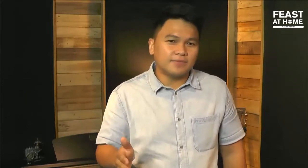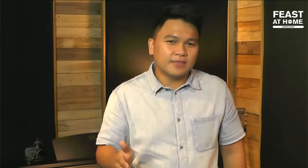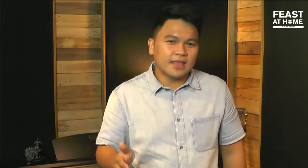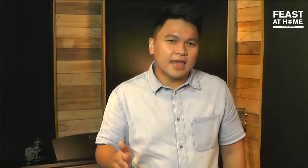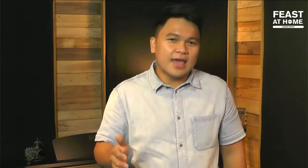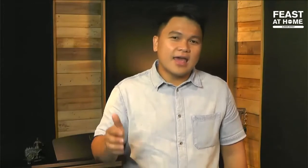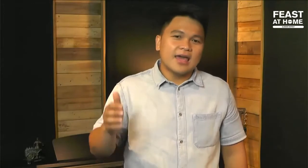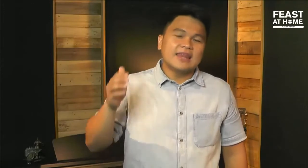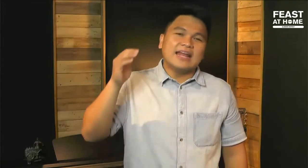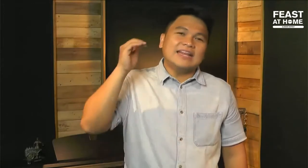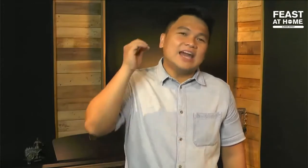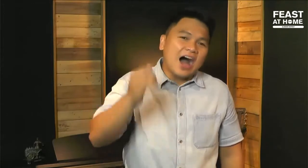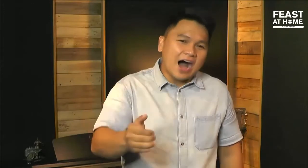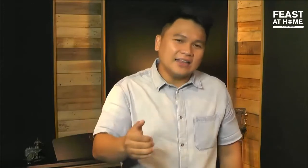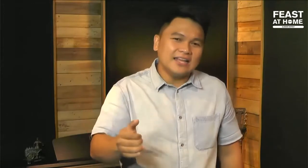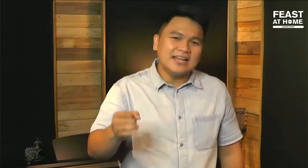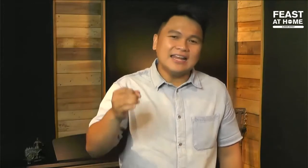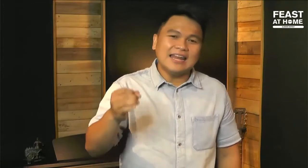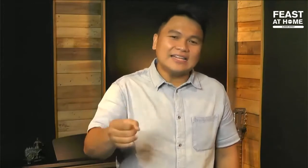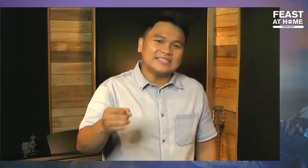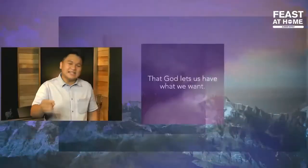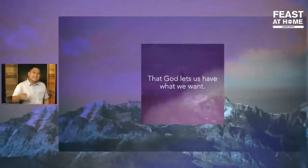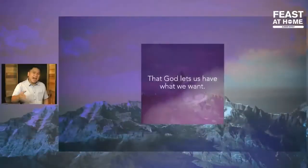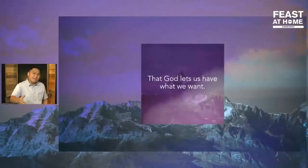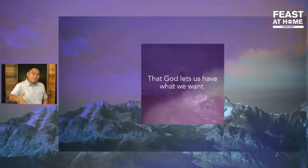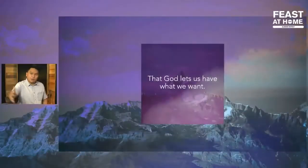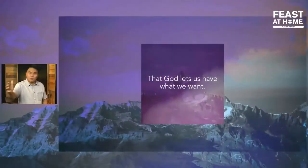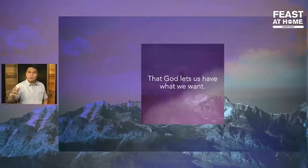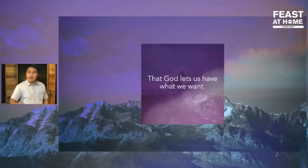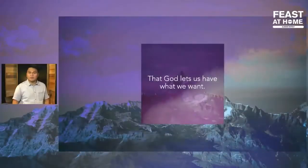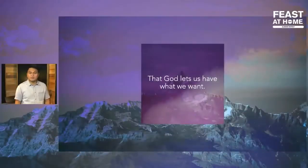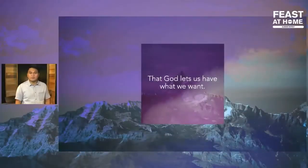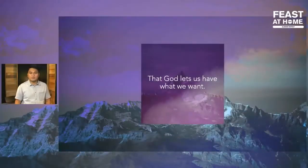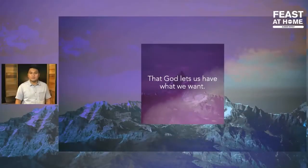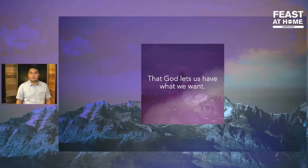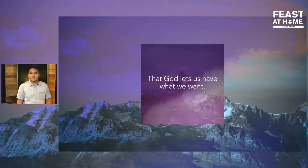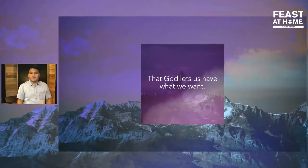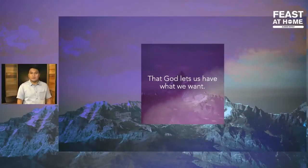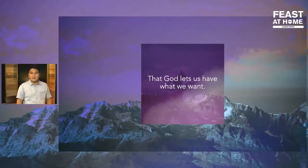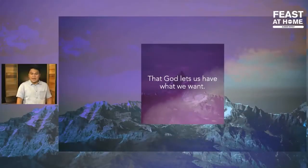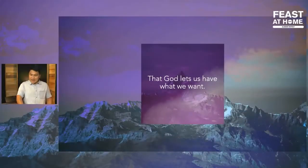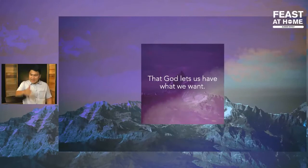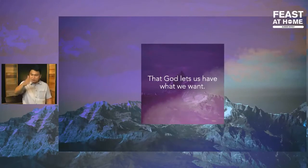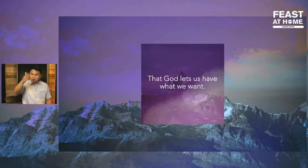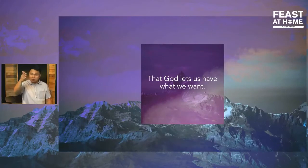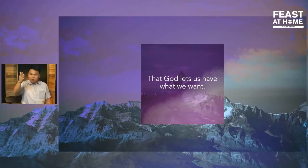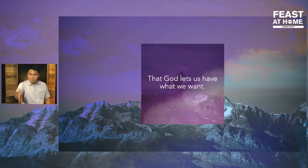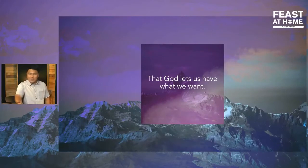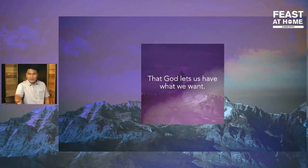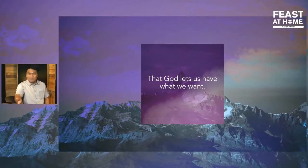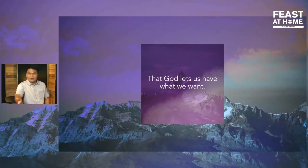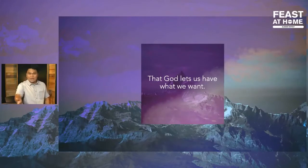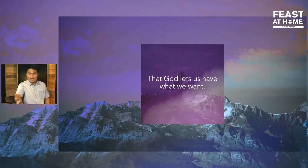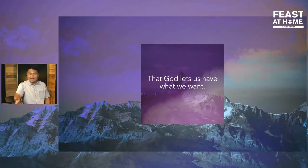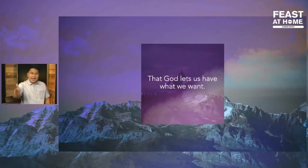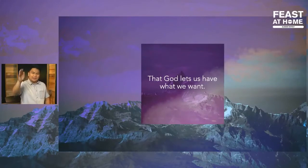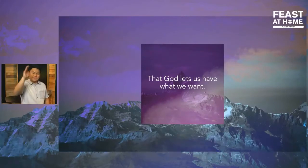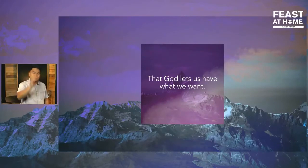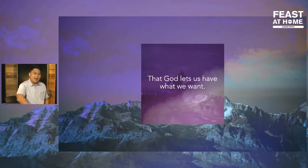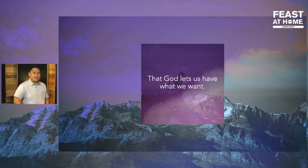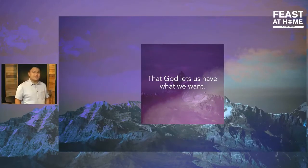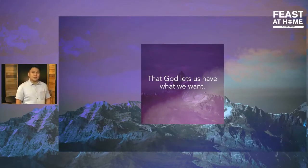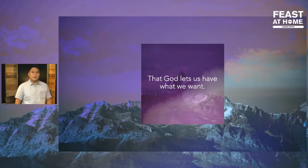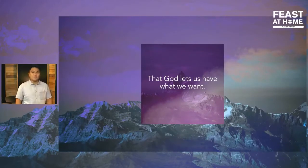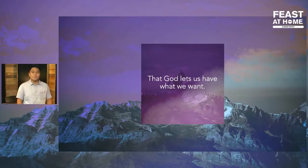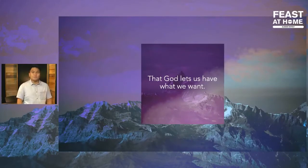part. That God lets us have what we want. Na kahit gusto mong piliin yung kasalanan, kahit